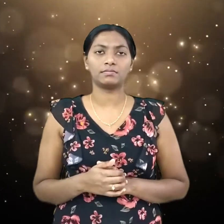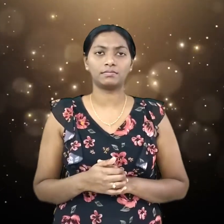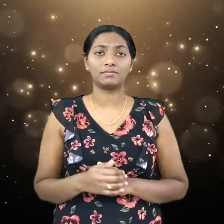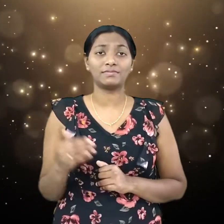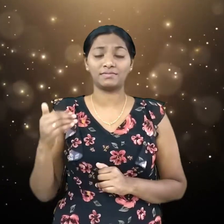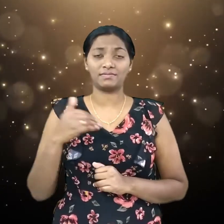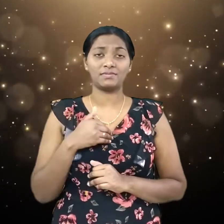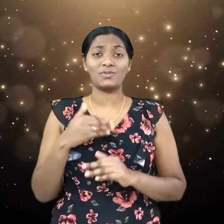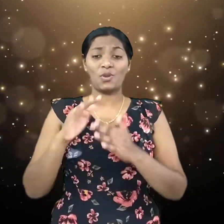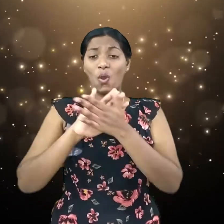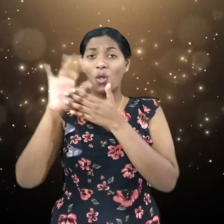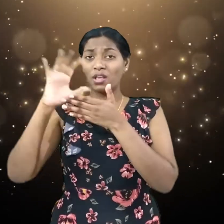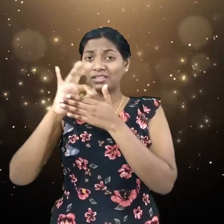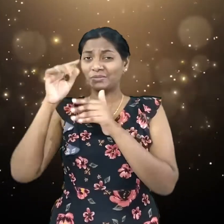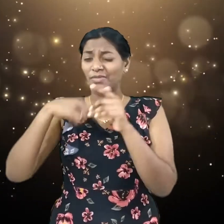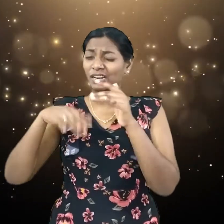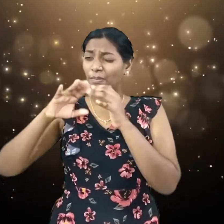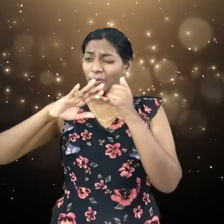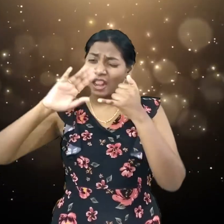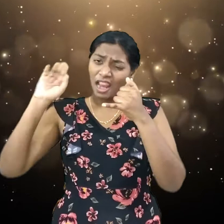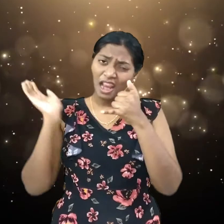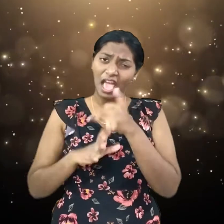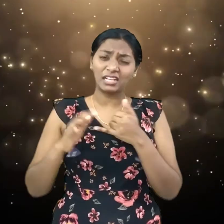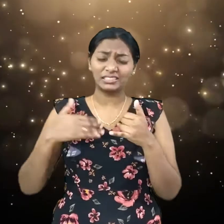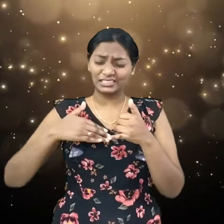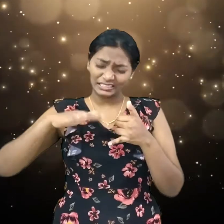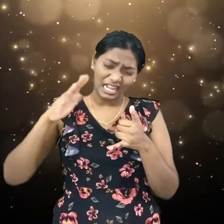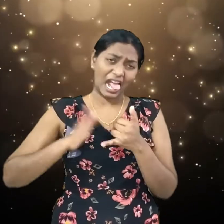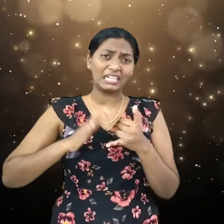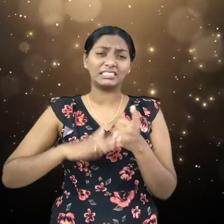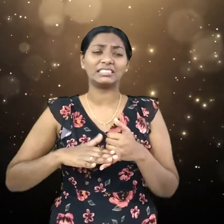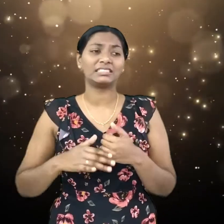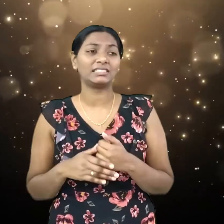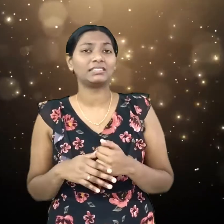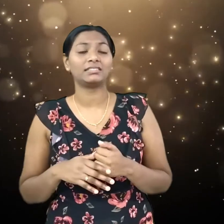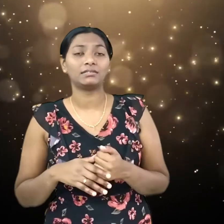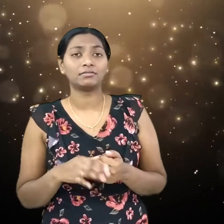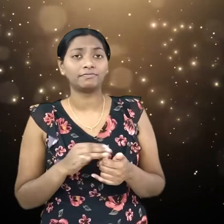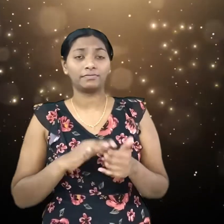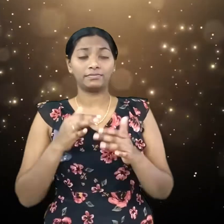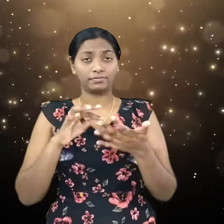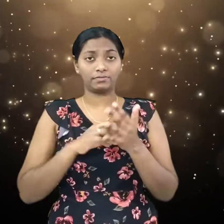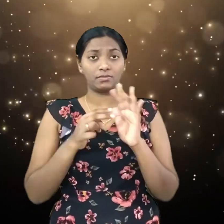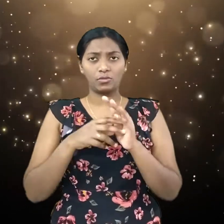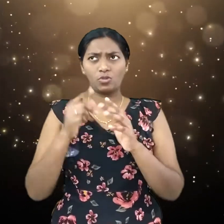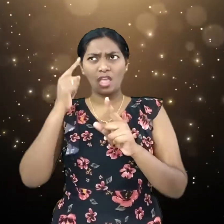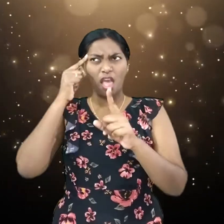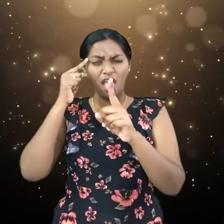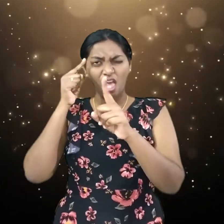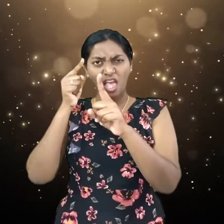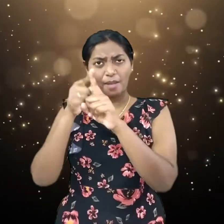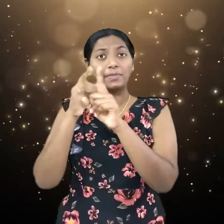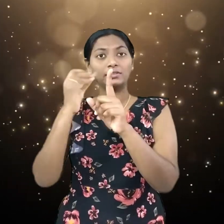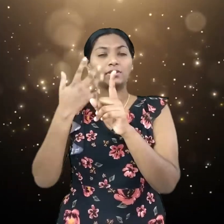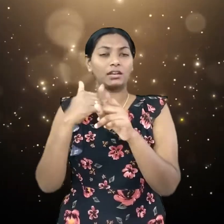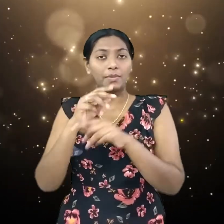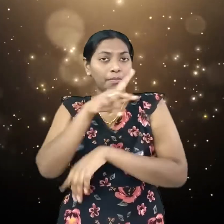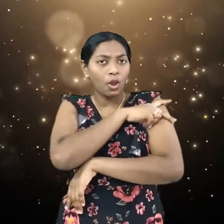मुझ पर जो सब पवित्र लोगों में छोटे से छोटा हूं। ओ, अब वो यहां पर घुसना शुरू कर रहा है उद्देश्य